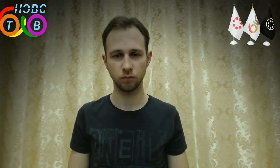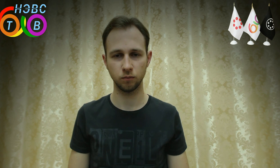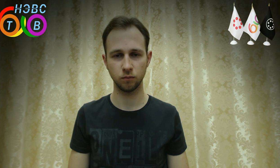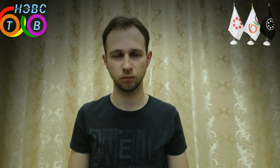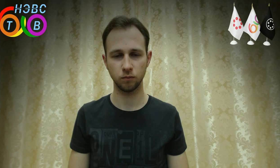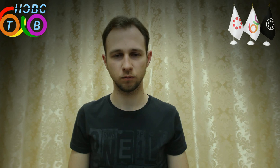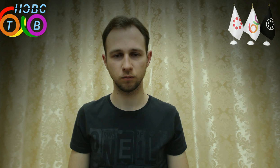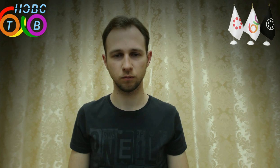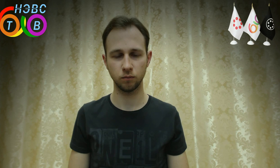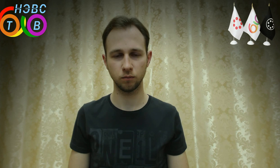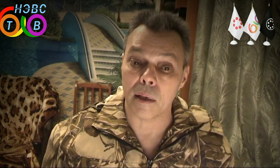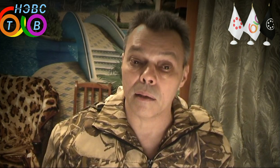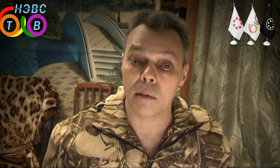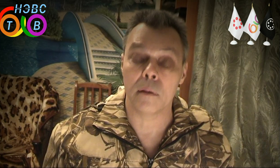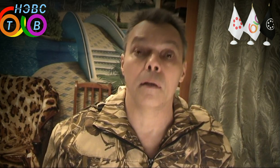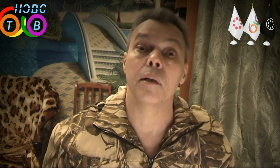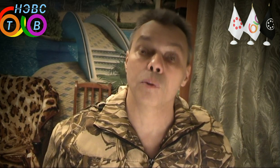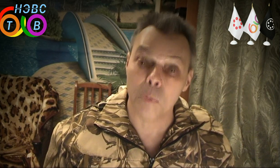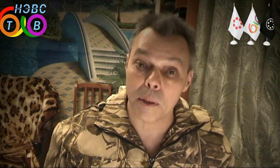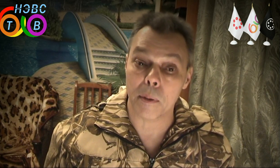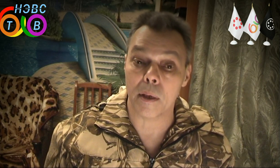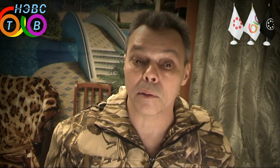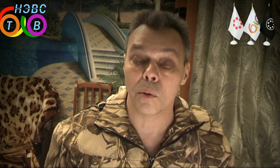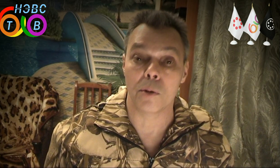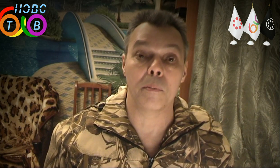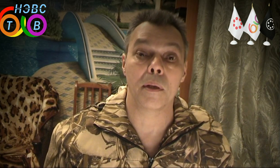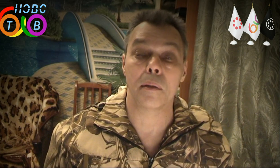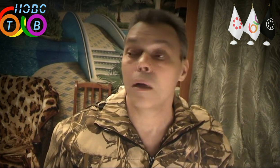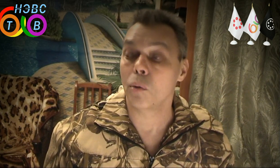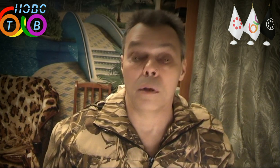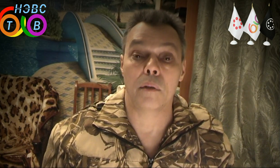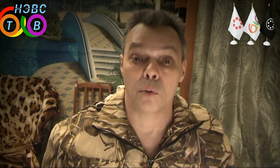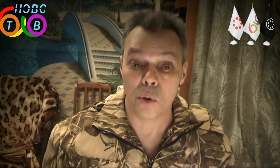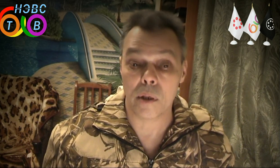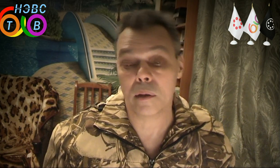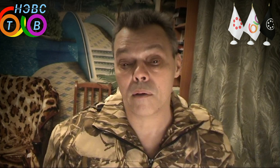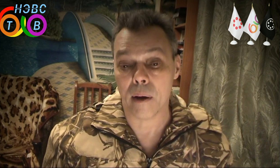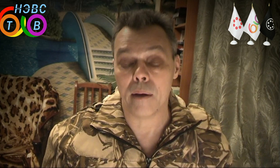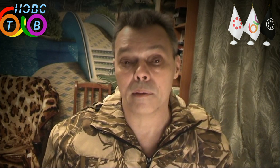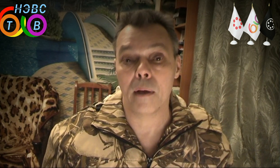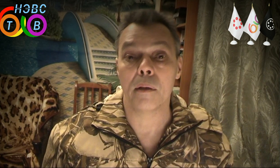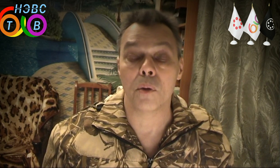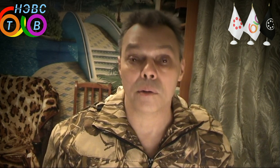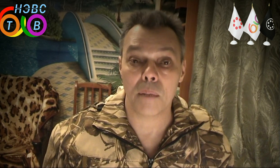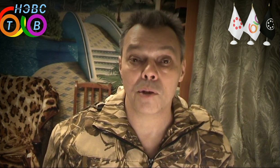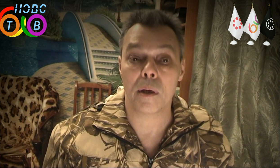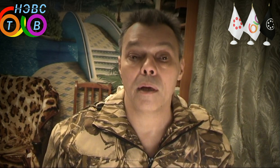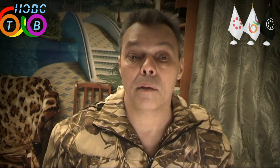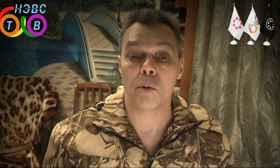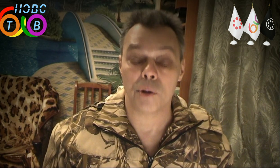не страшно, но приятно, и особенно приятно, очень приятно, то это тоже открывает ее темечко, и